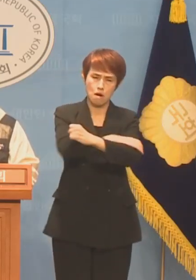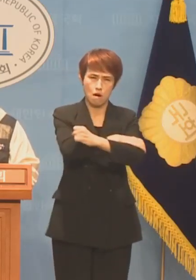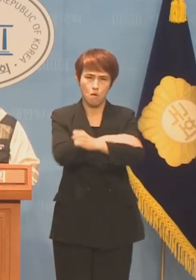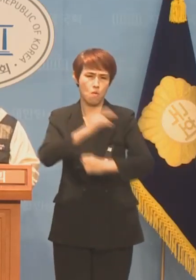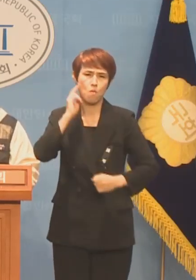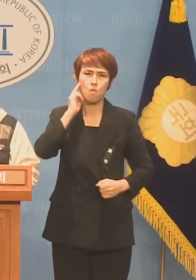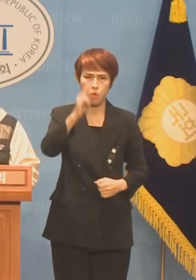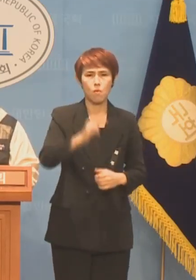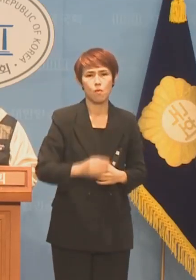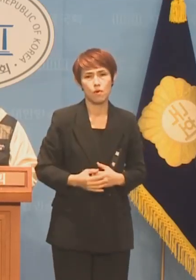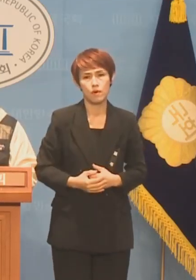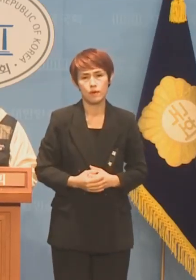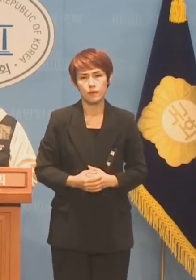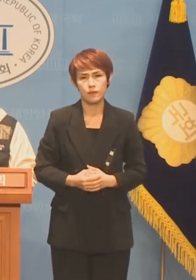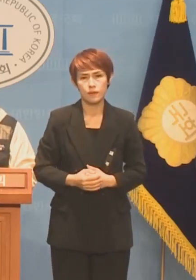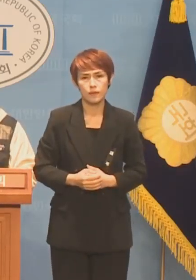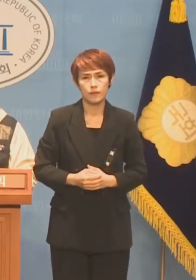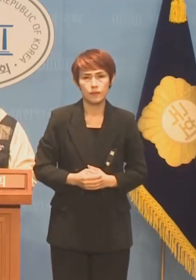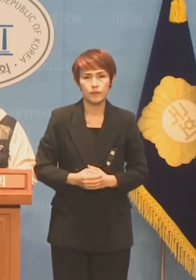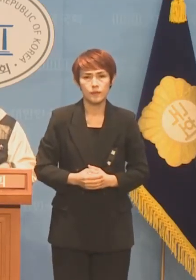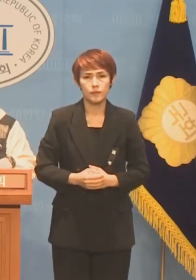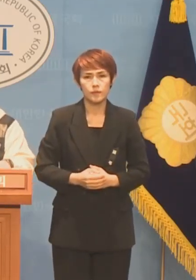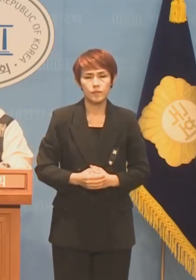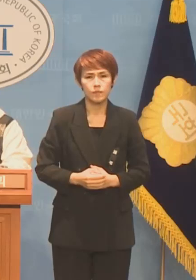있는 현실입니다.